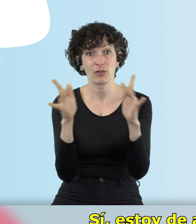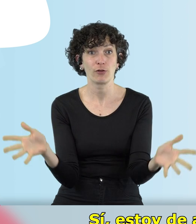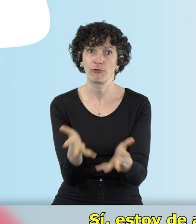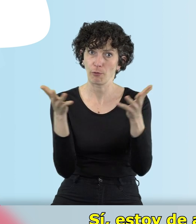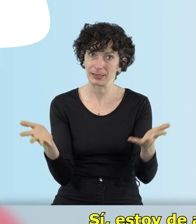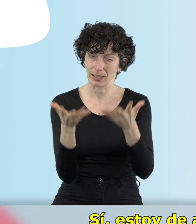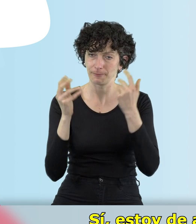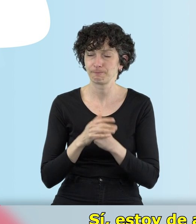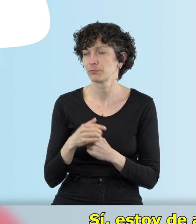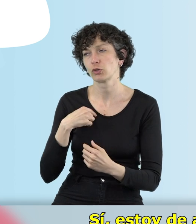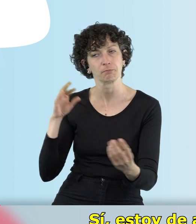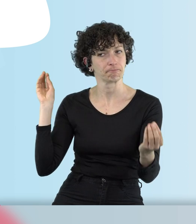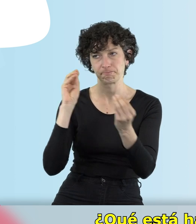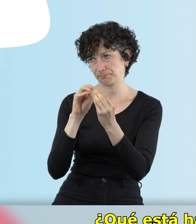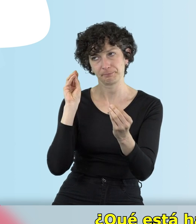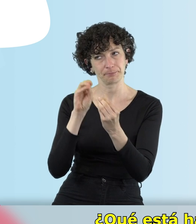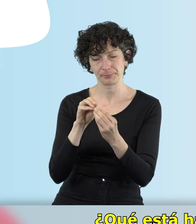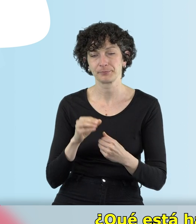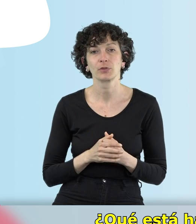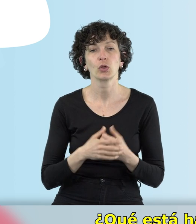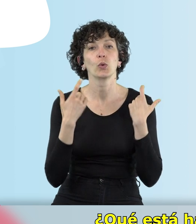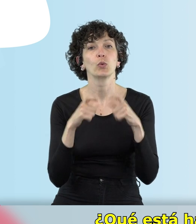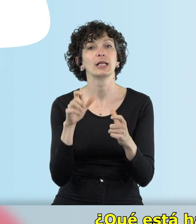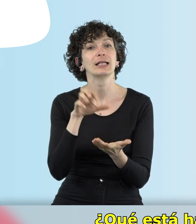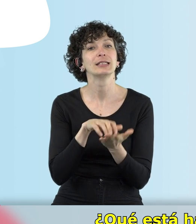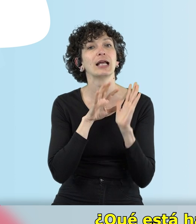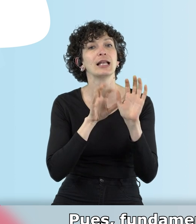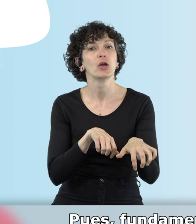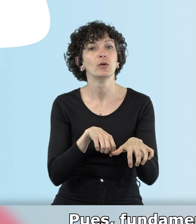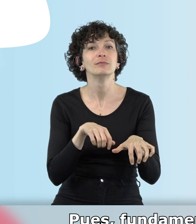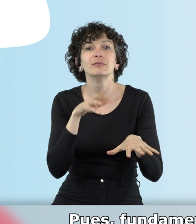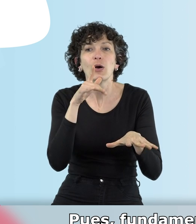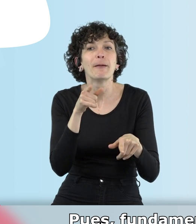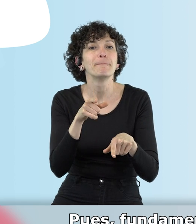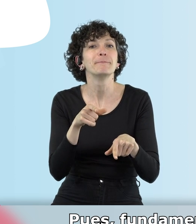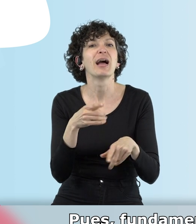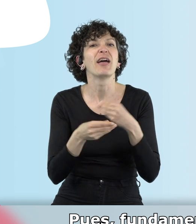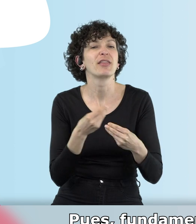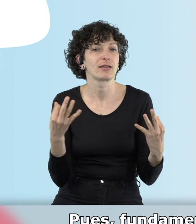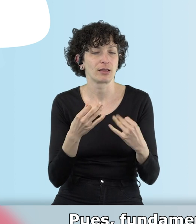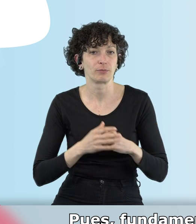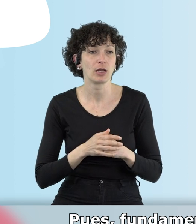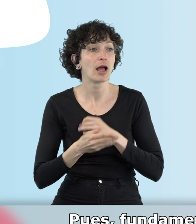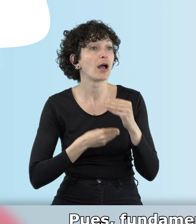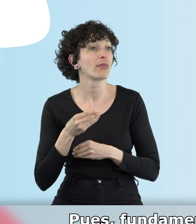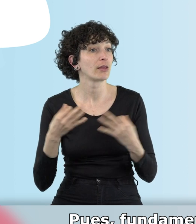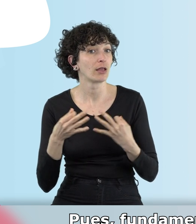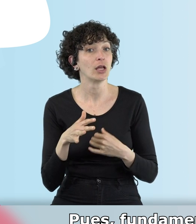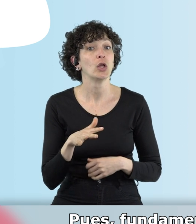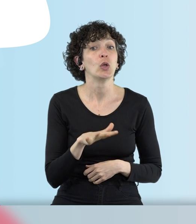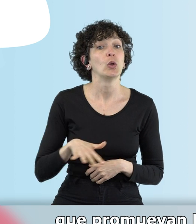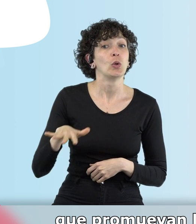Sí, estoy de acuerdo, Manolo. ¿Qué está haciendo la Junta de Castilla y León? Pues fundamentalmente lo que hace es